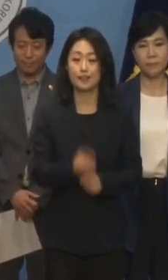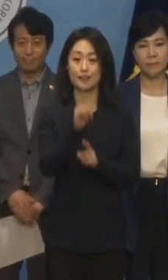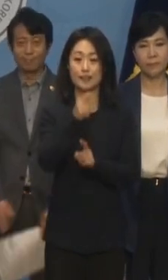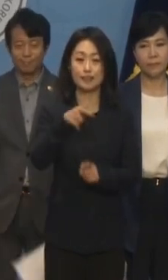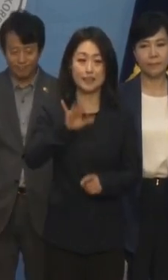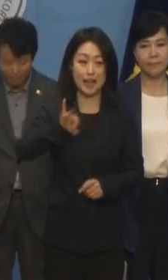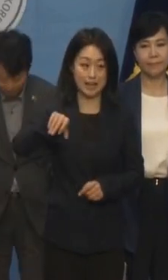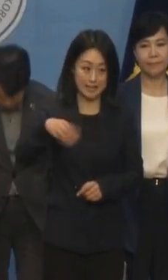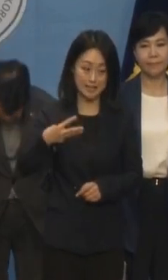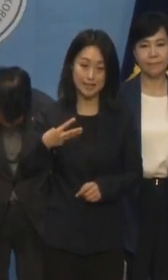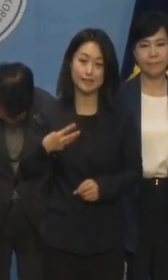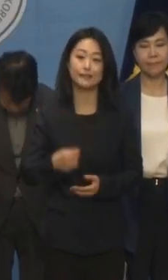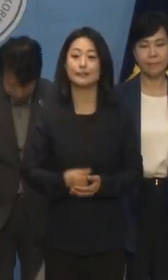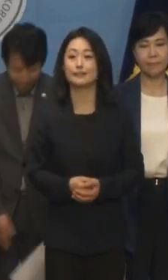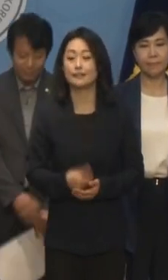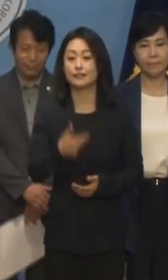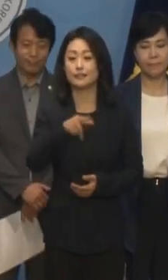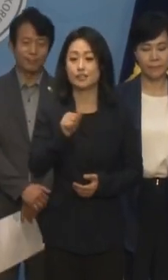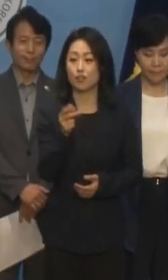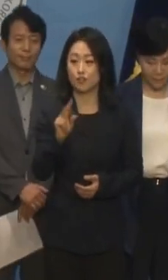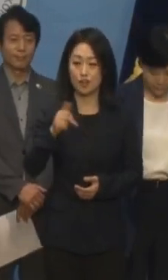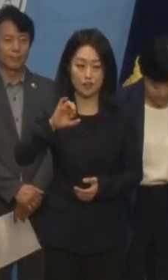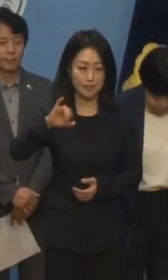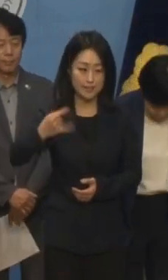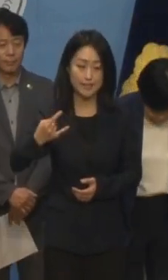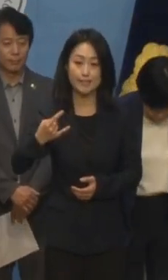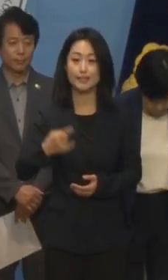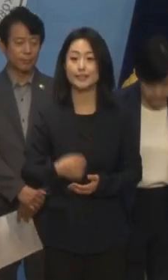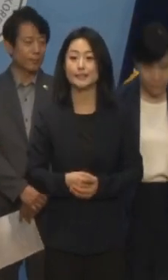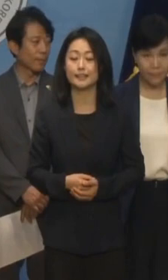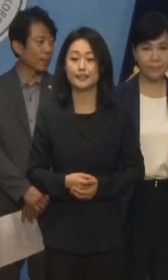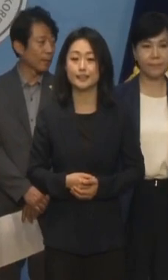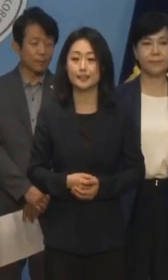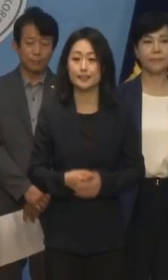이강일 위원님 오셨습니다. 전현희 위원님 오셨습니다.